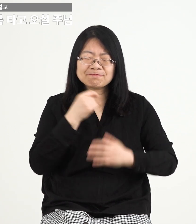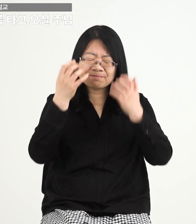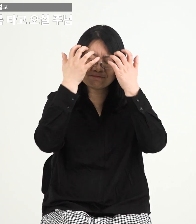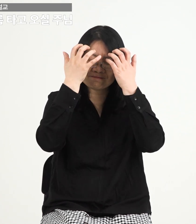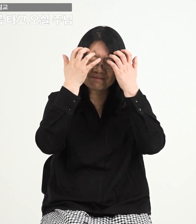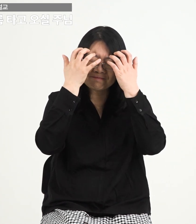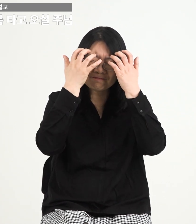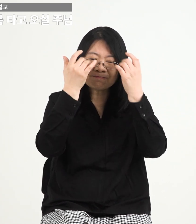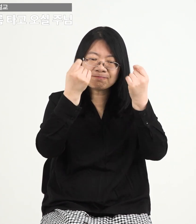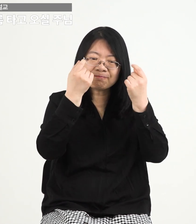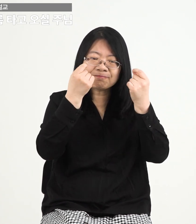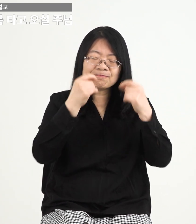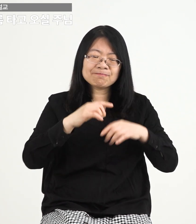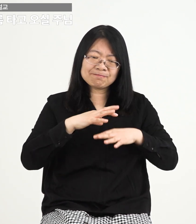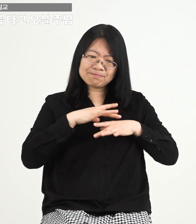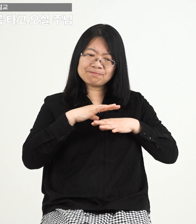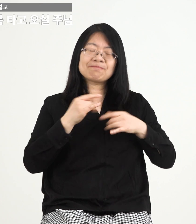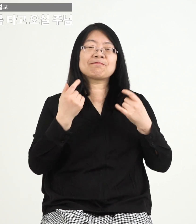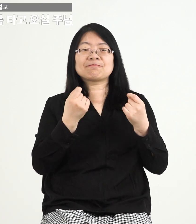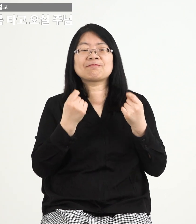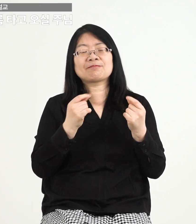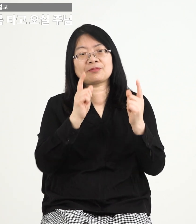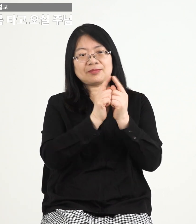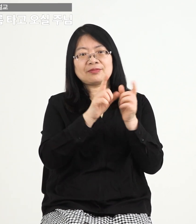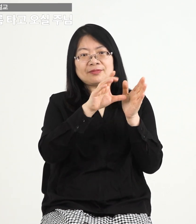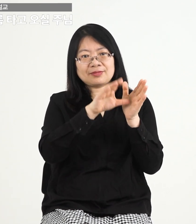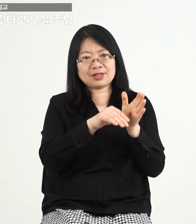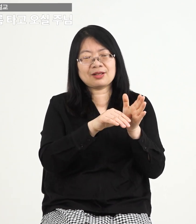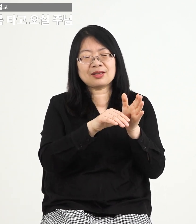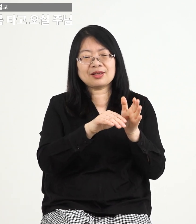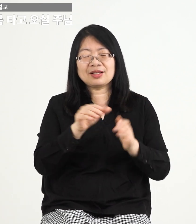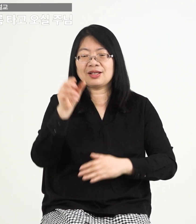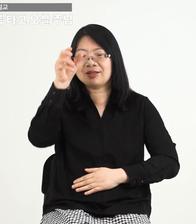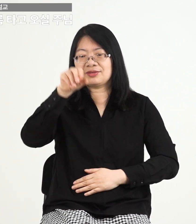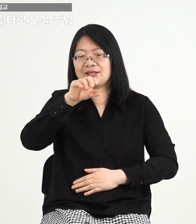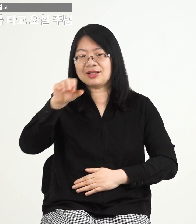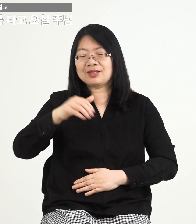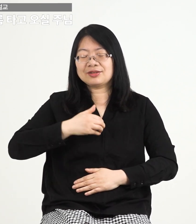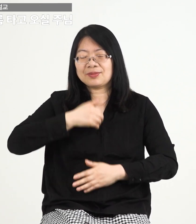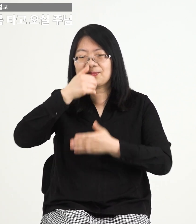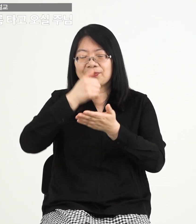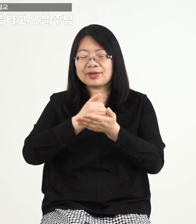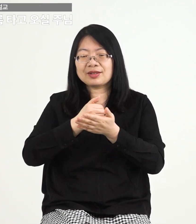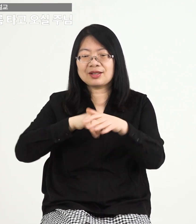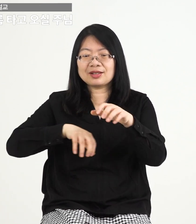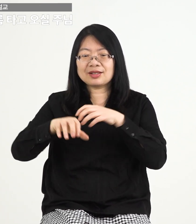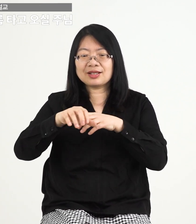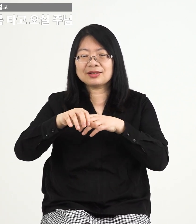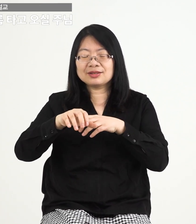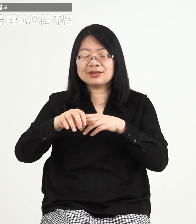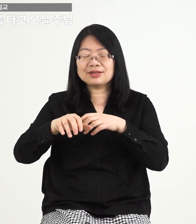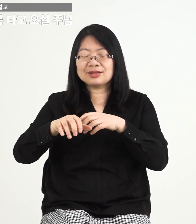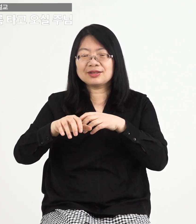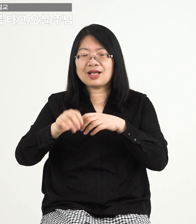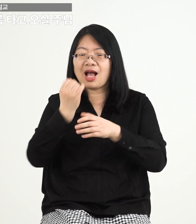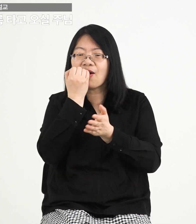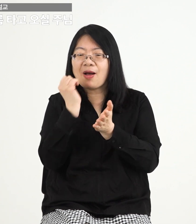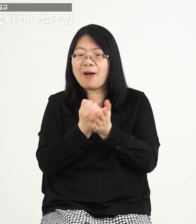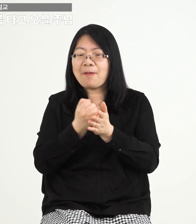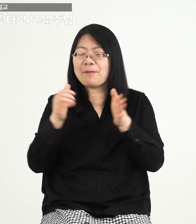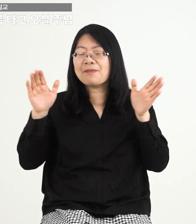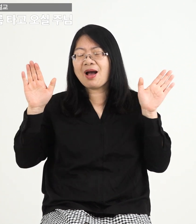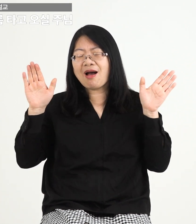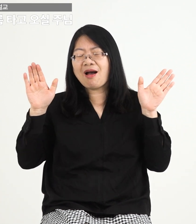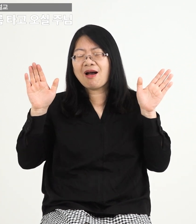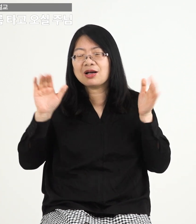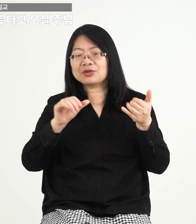고통으로, 공포로 다가올 때 십자가의 내 죄를 대신해서 피 흘려 죽으신 어린 양의 피를